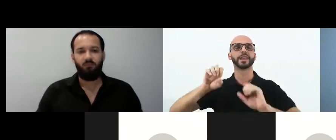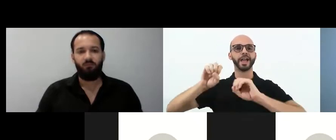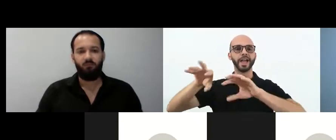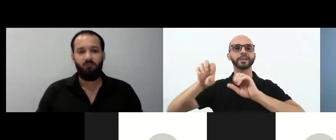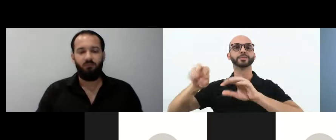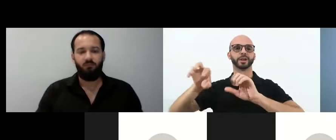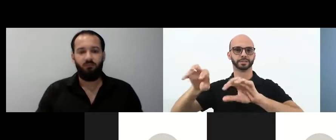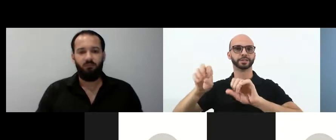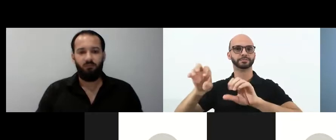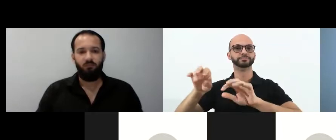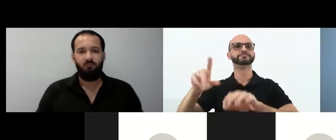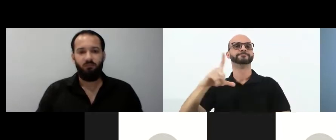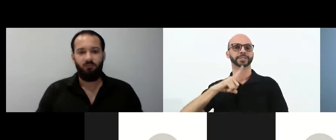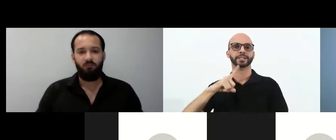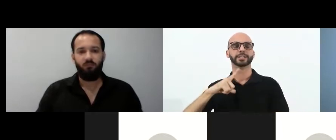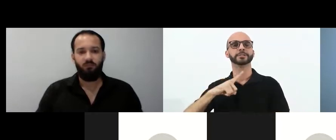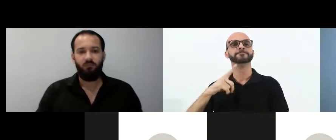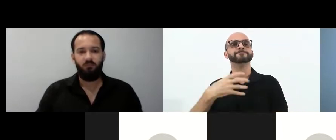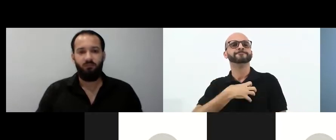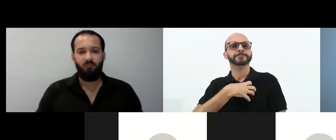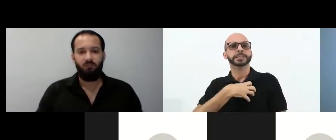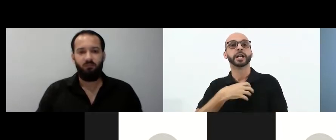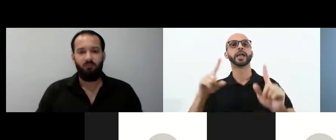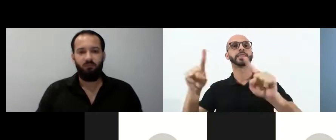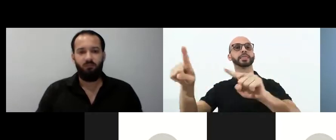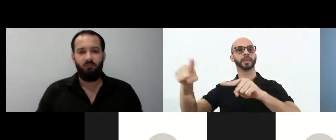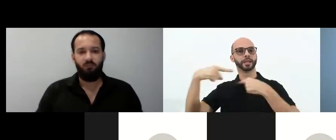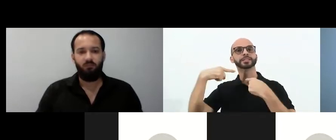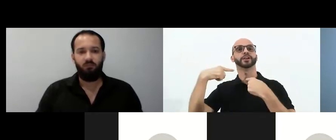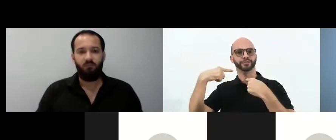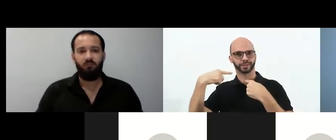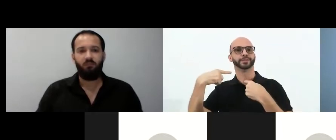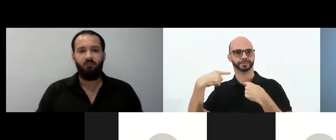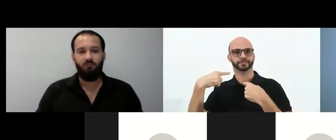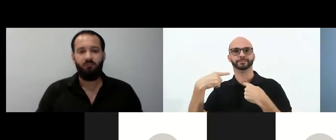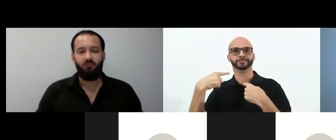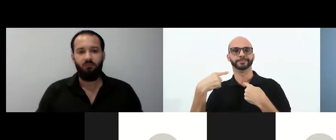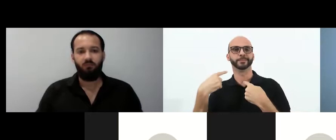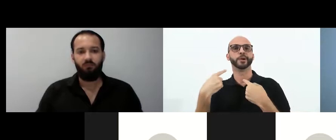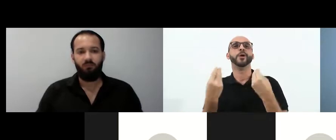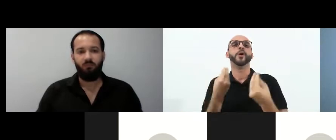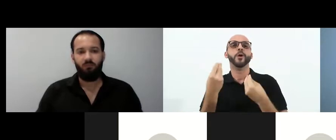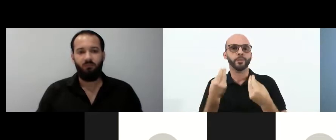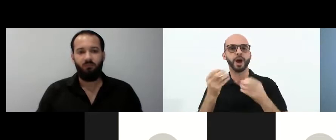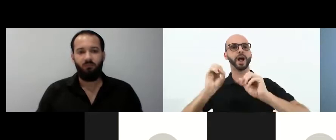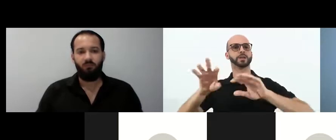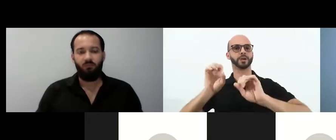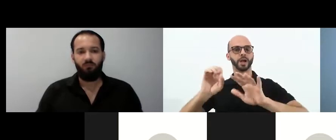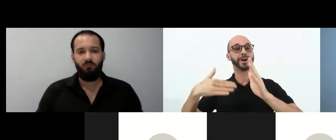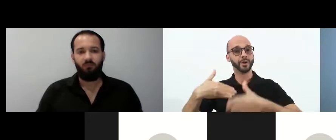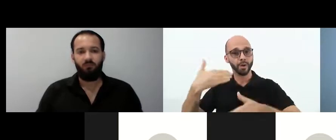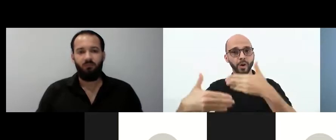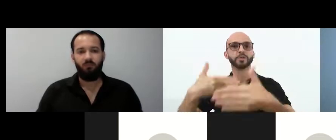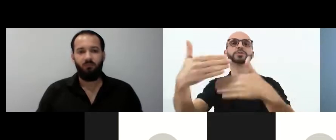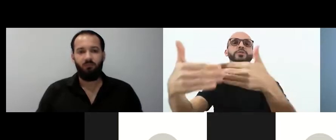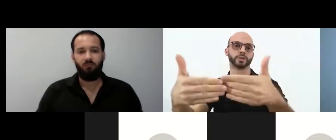nós da área vamos vendo como é que tá esses desafios que foram nos dados sobre essa questão